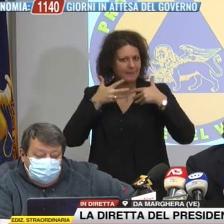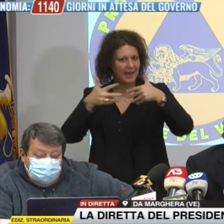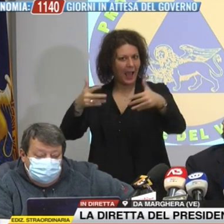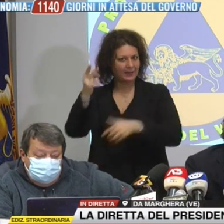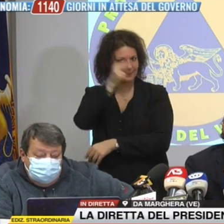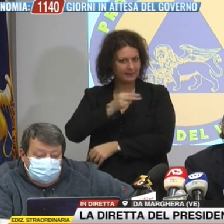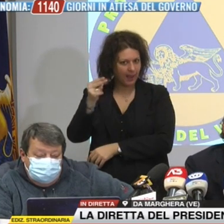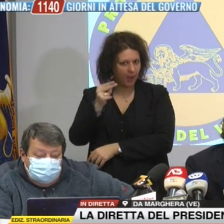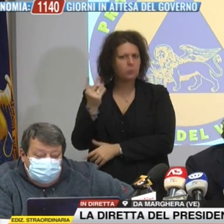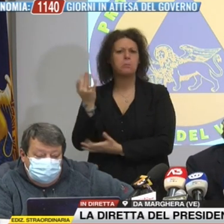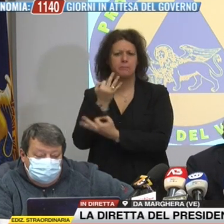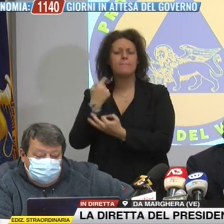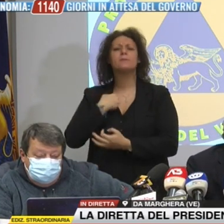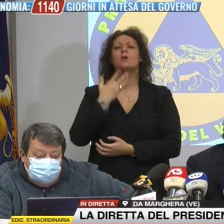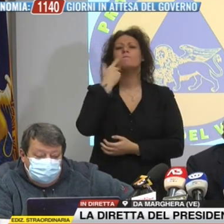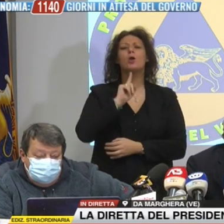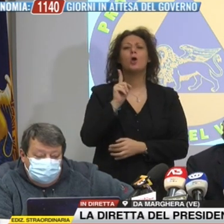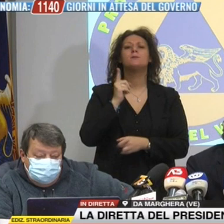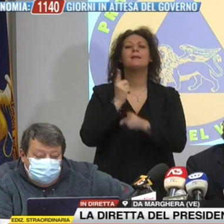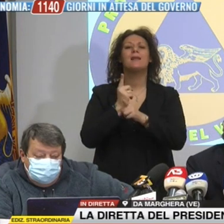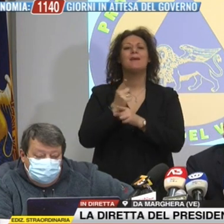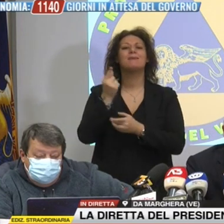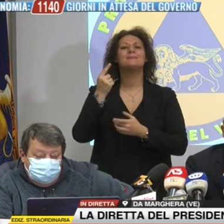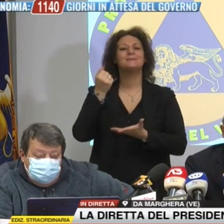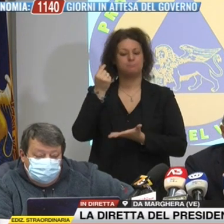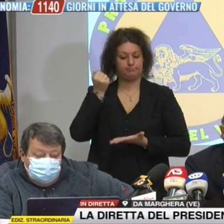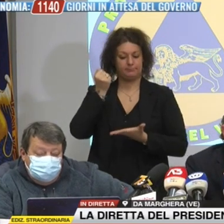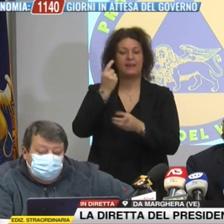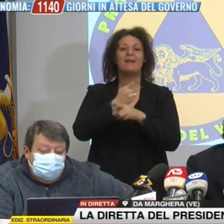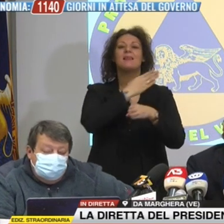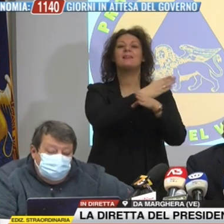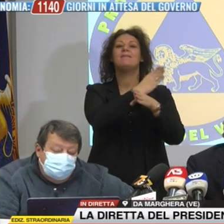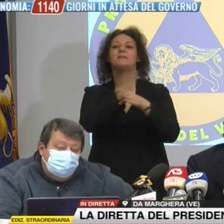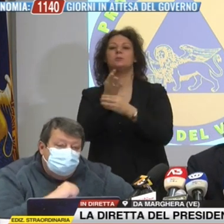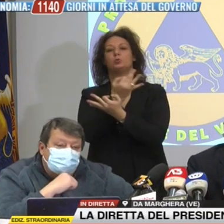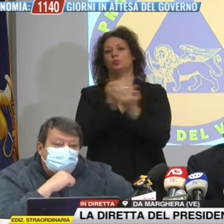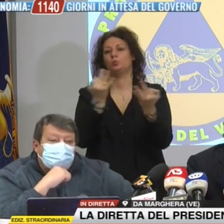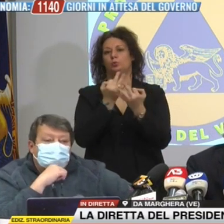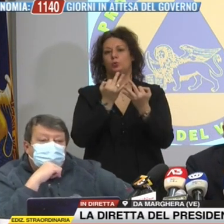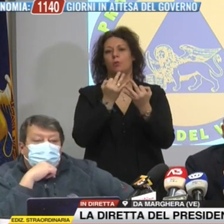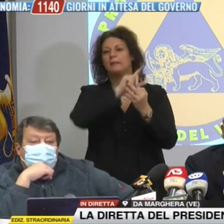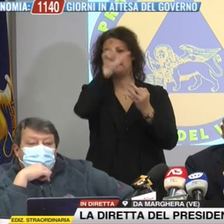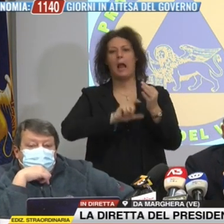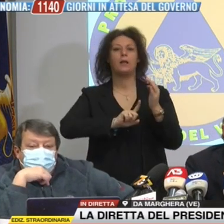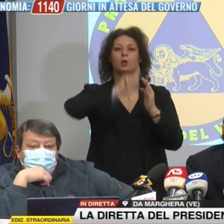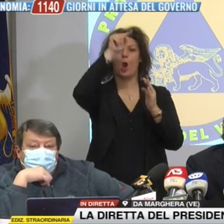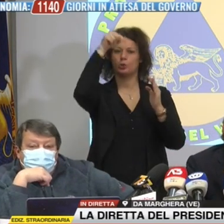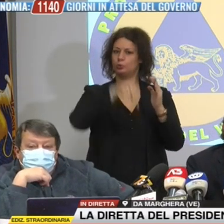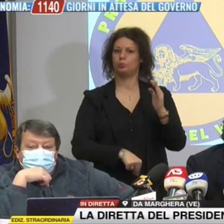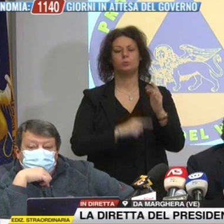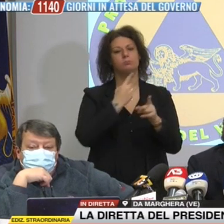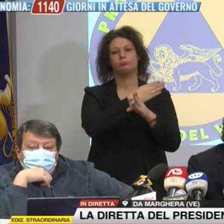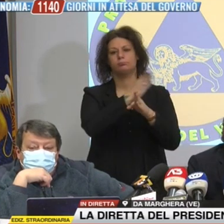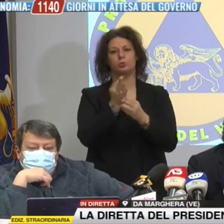equamente distribuita e valorizzata in base alle missioni, cioè quello che di buono si può fare in questo paese, da nord a sud. Che non ci